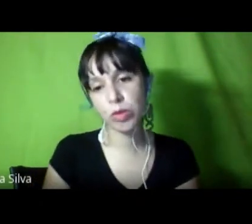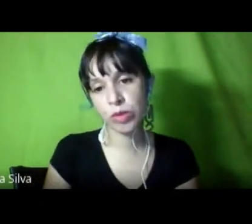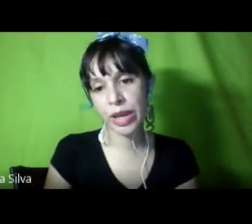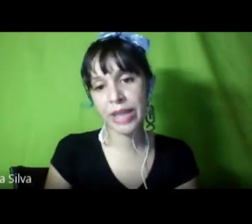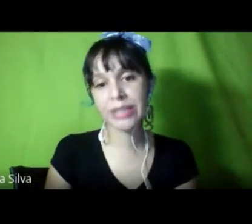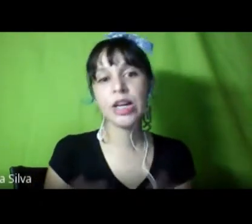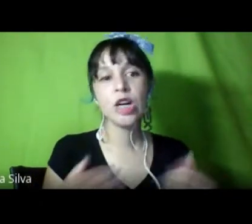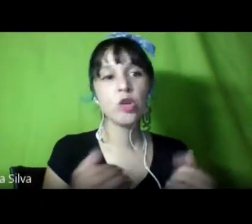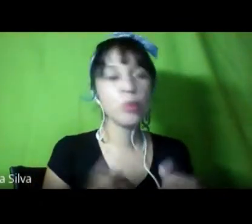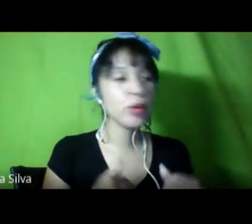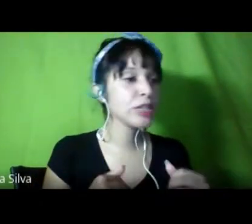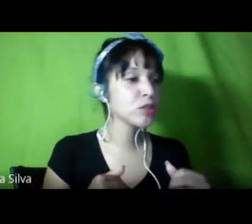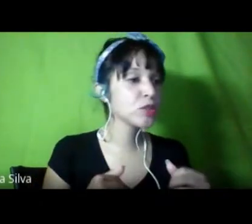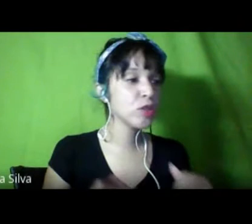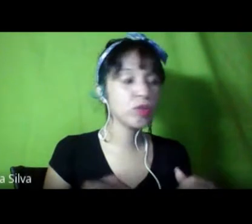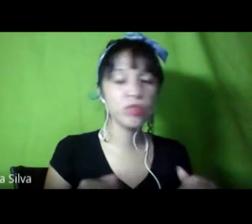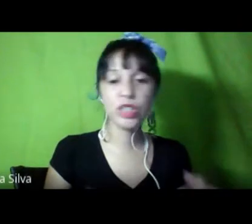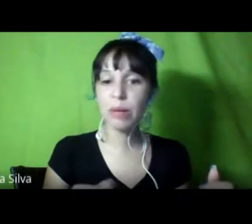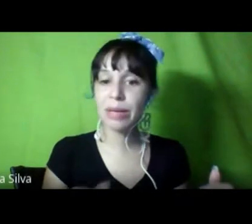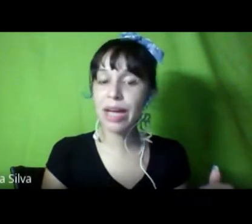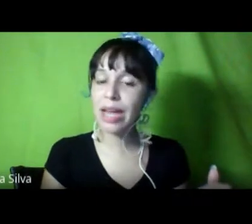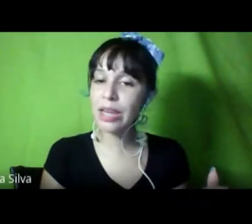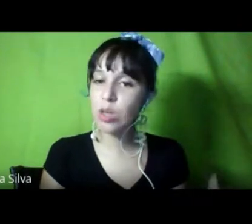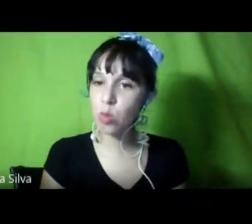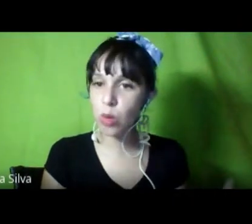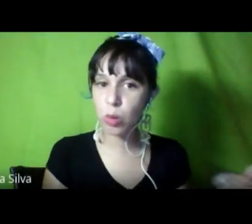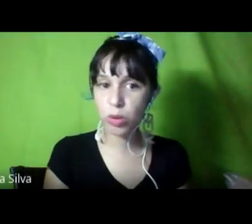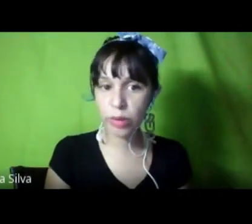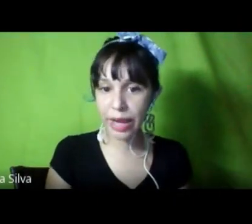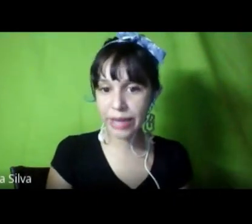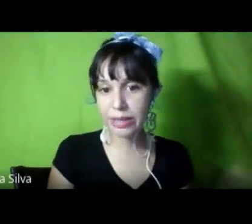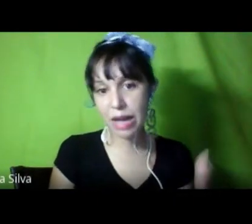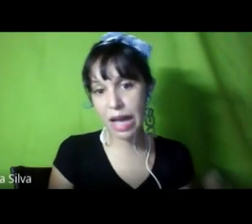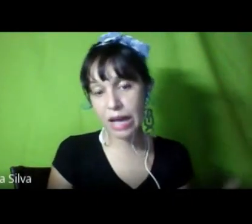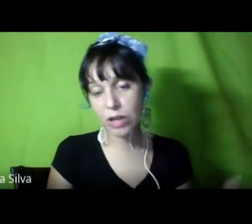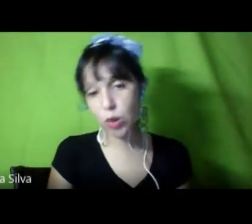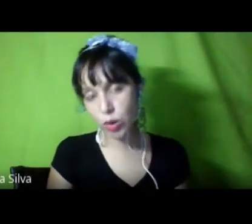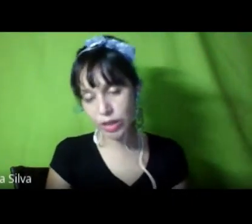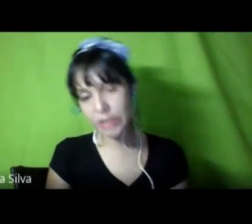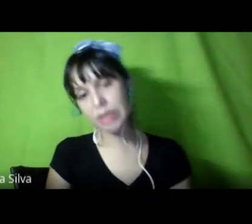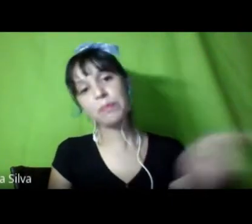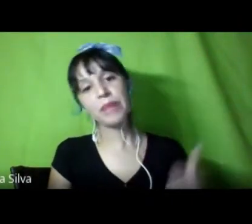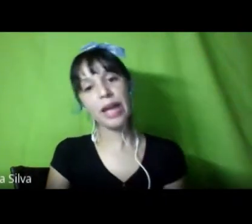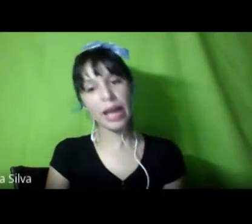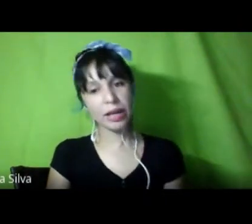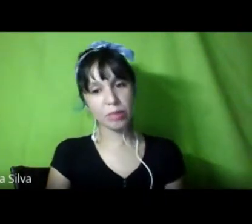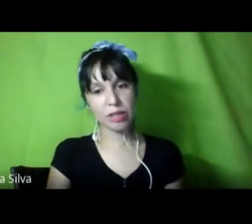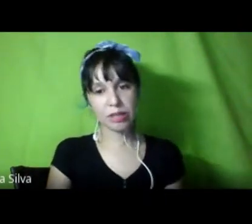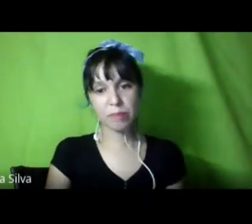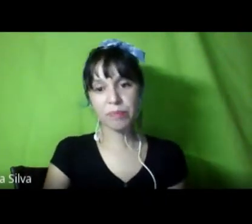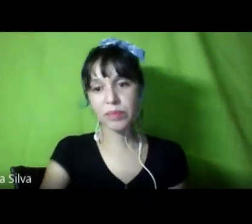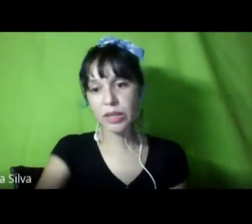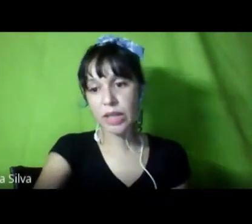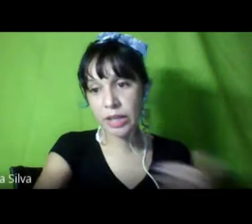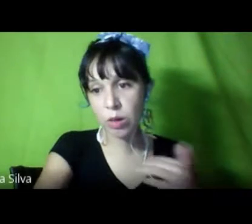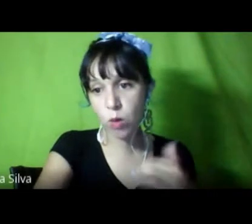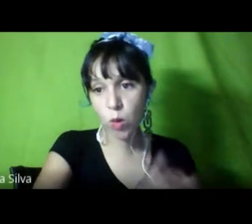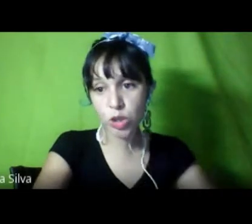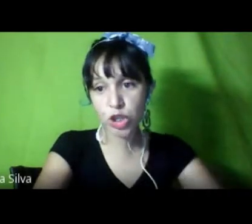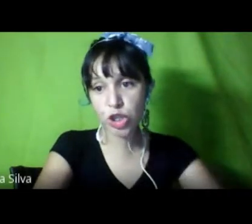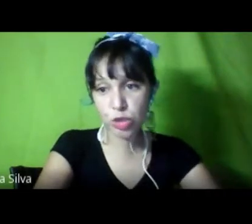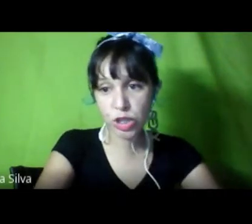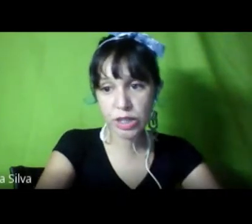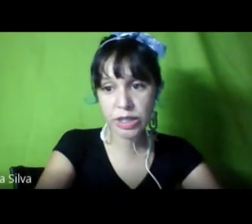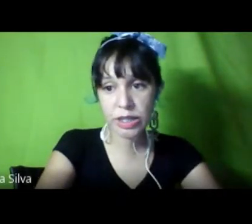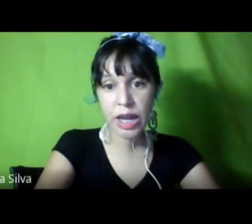o português. No meu caso, que sou ouvinte, a minha L1 é o português, a minha L2 é a Libras. Então,